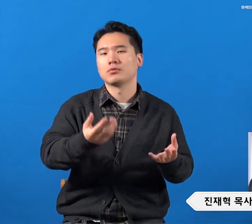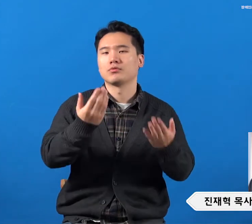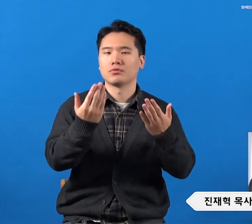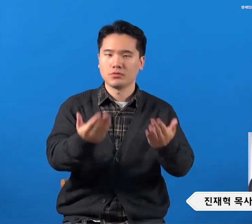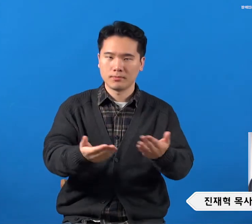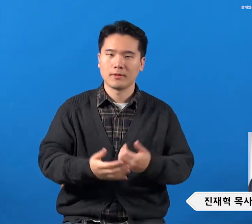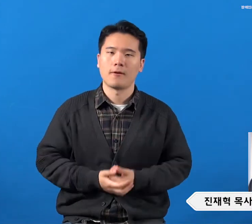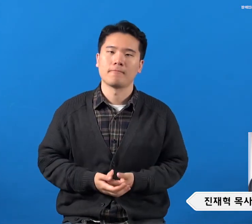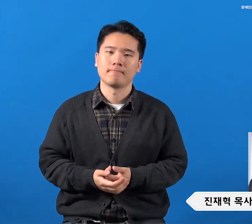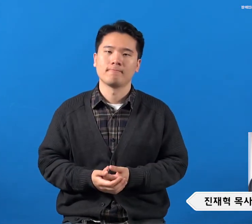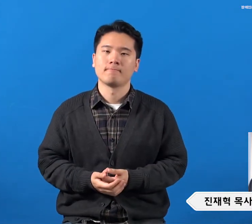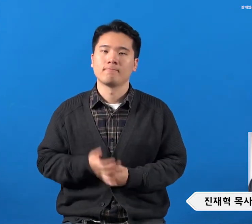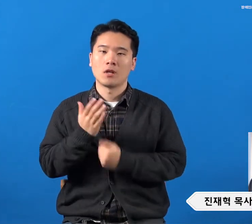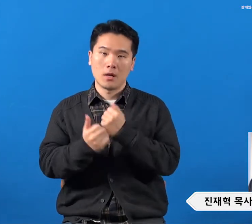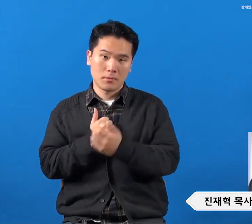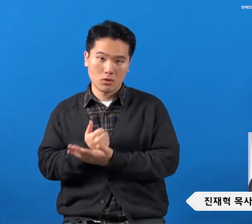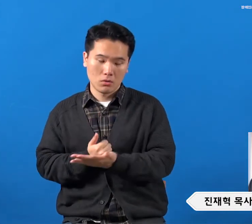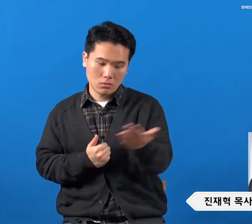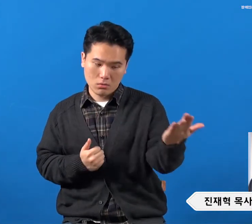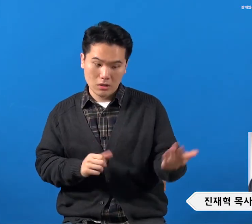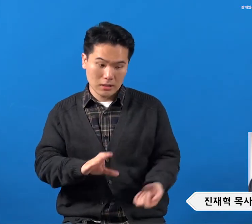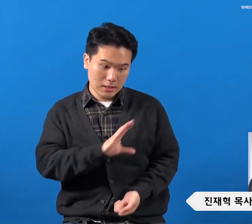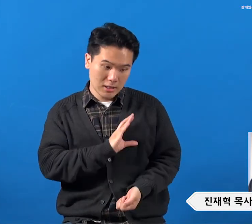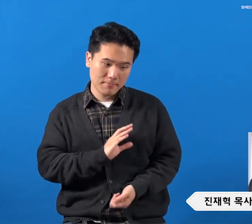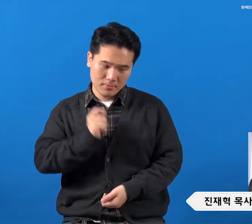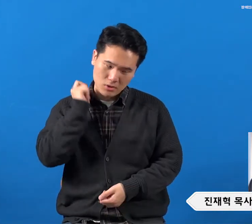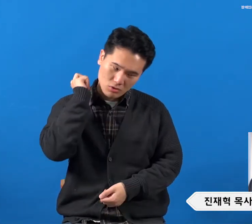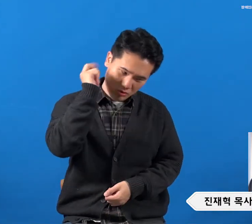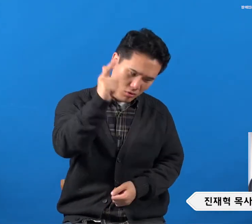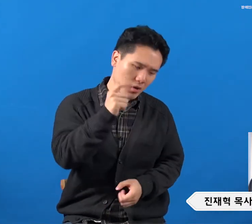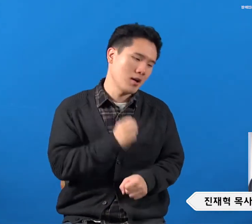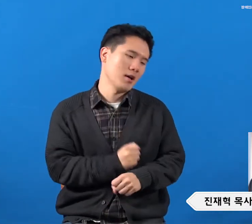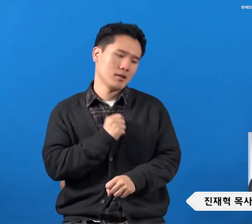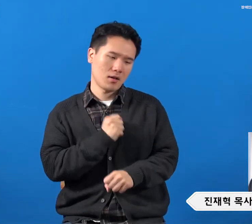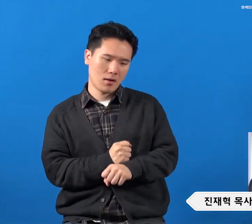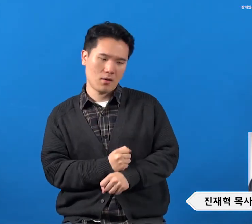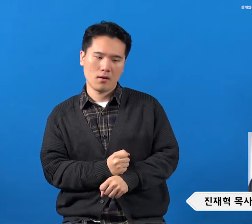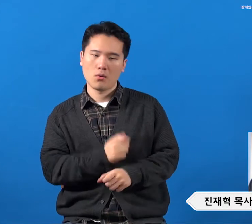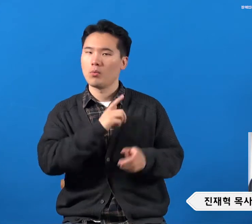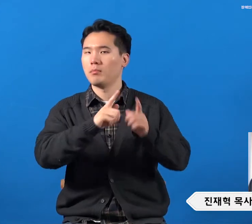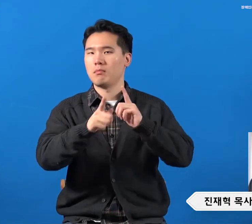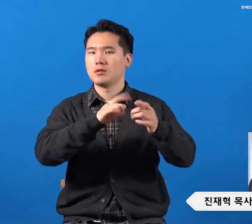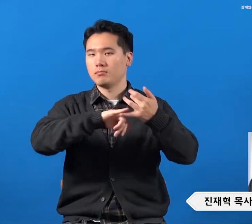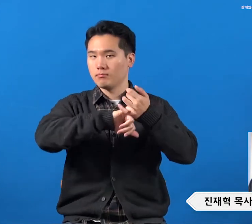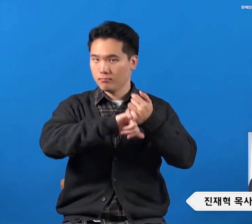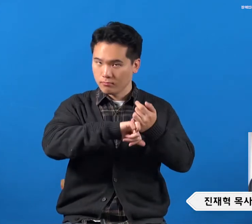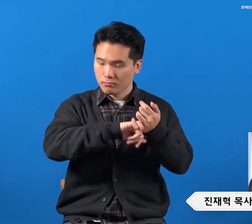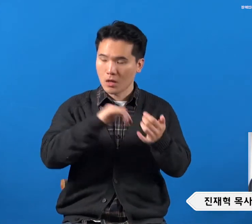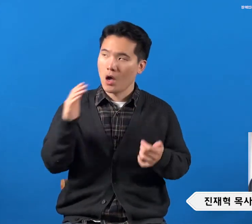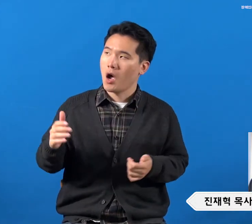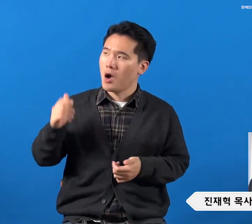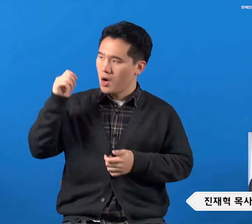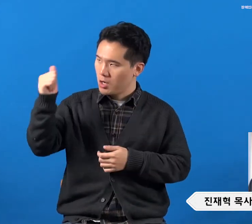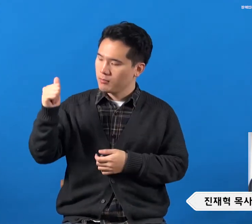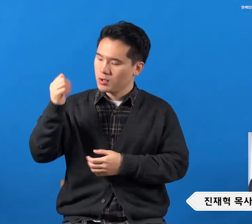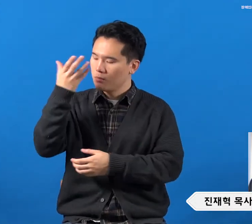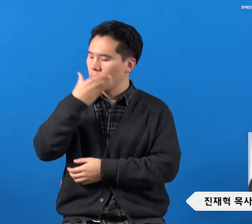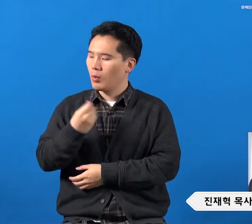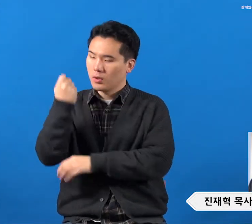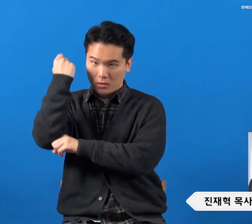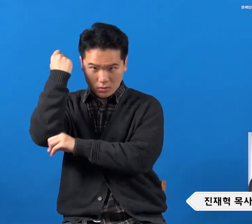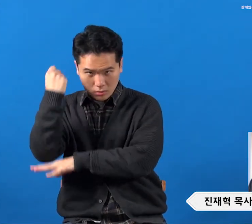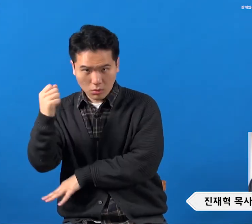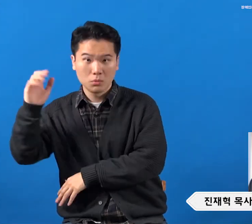축복하십니다. 하나님께서 너의 이름을 창대하게 하겠다라고 말씀하시며 하나님이 축복의